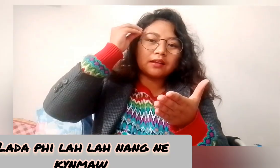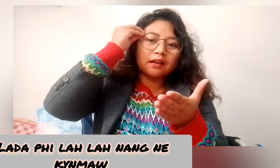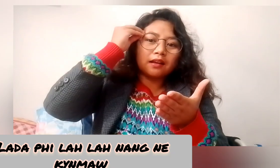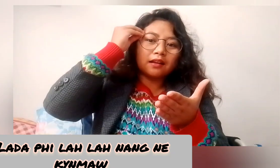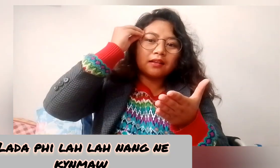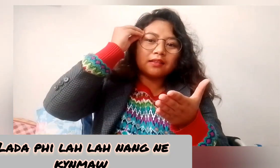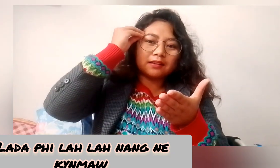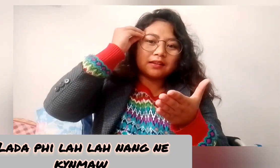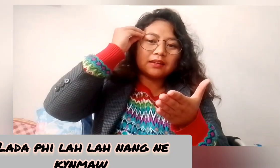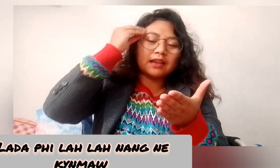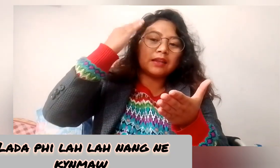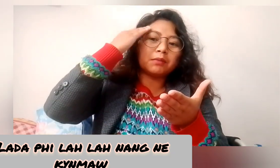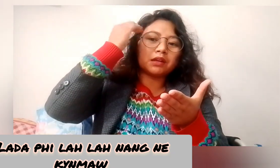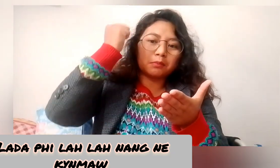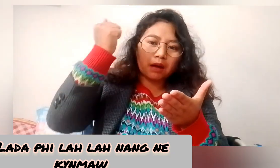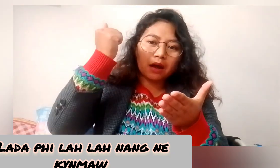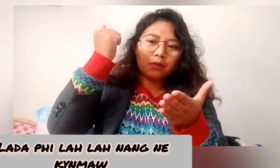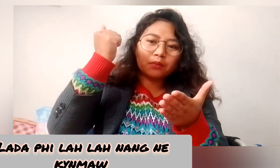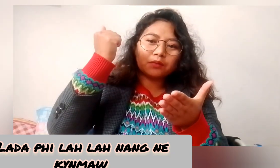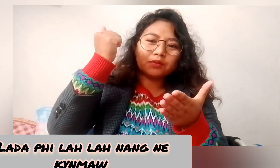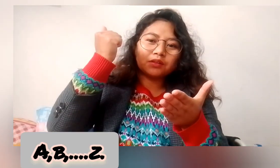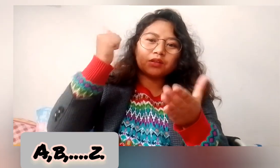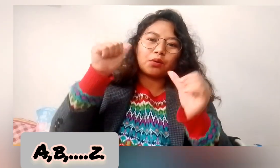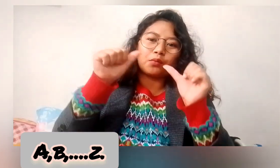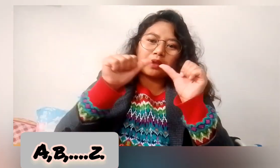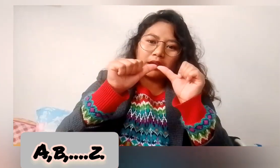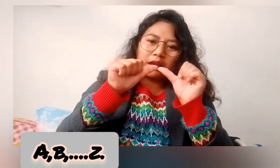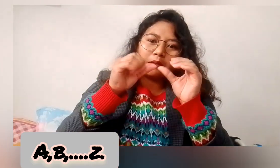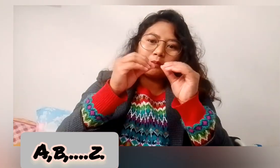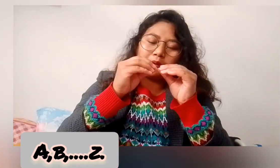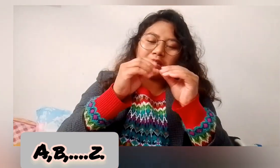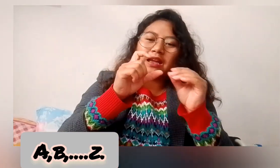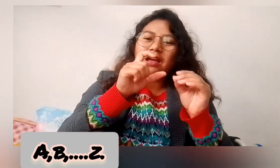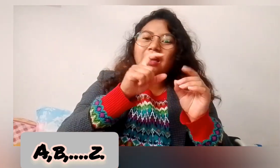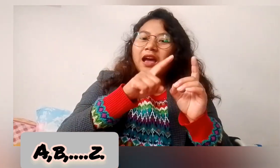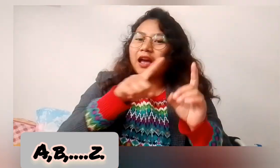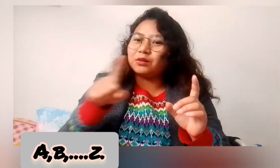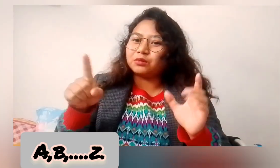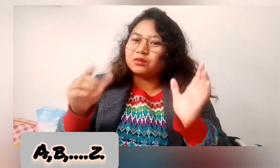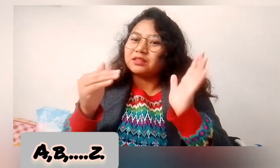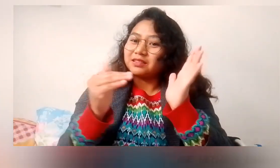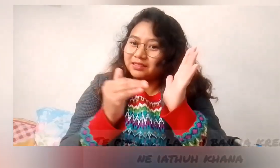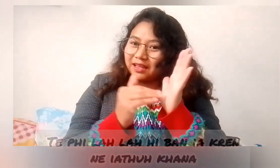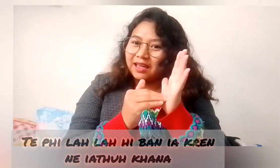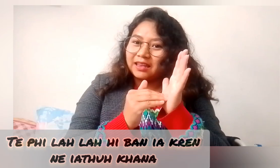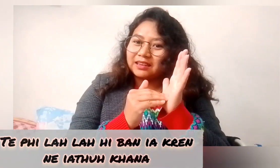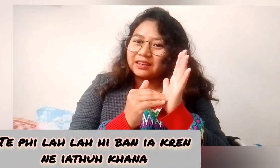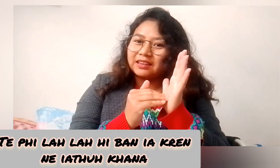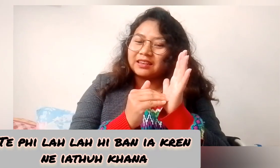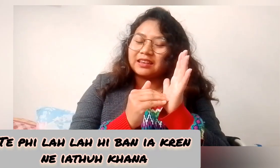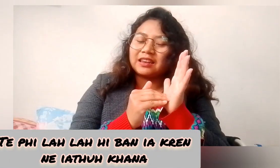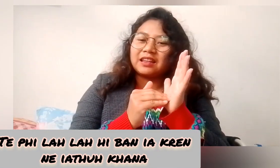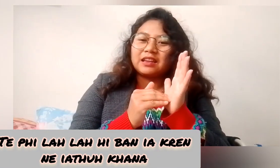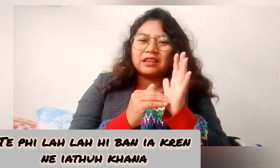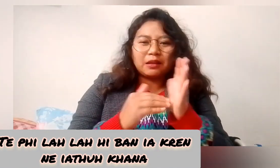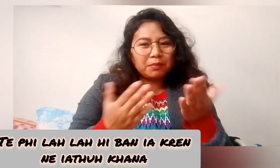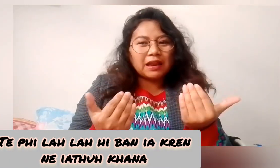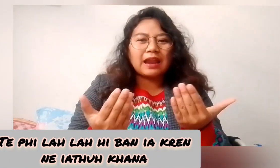ladap lala la nang ne kan mau A B hado Z te pilala